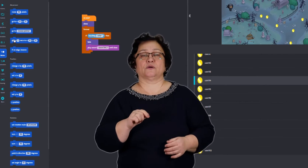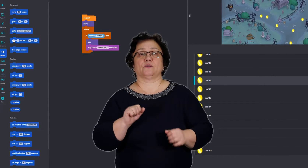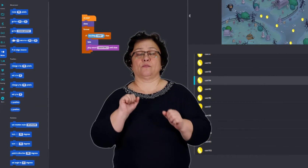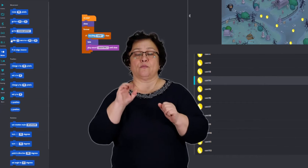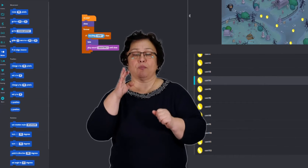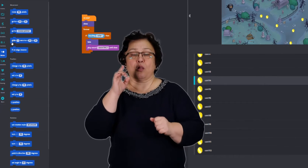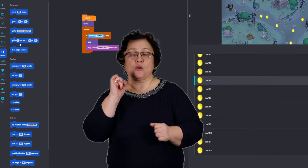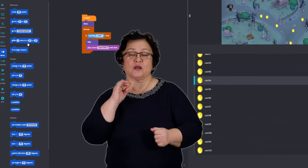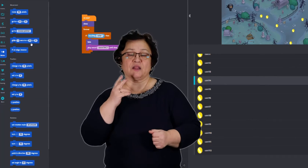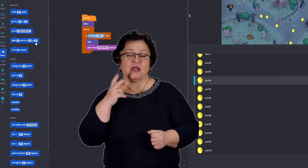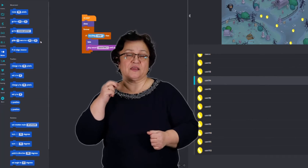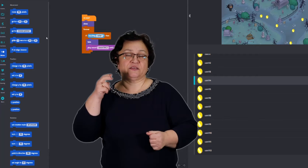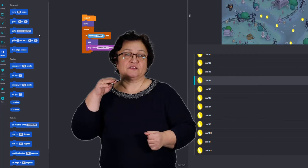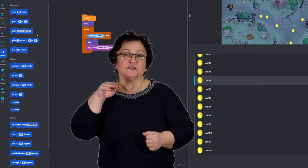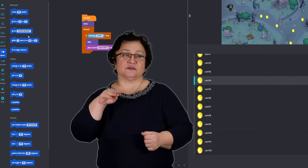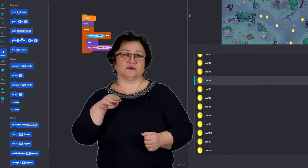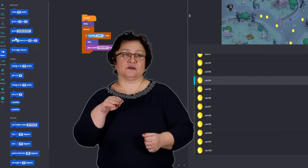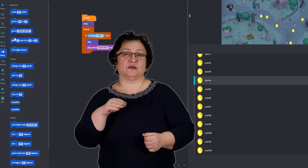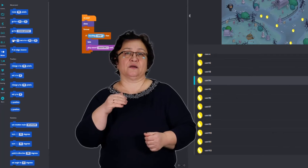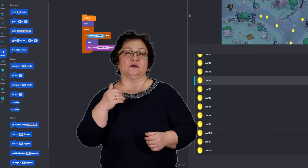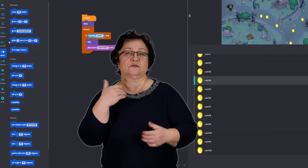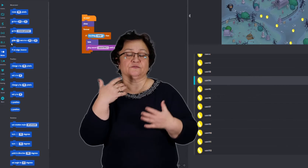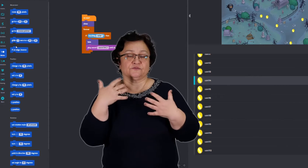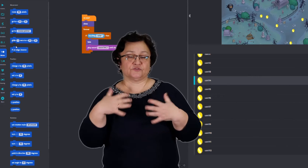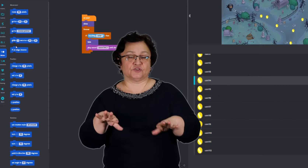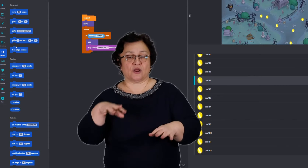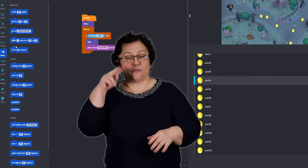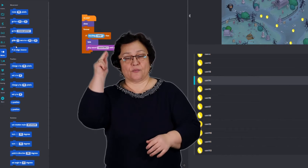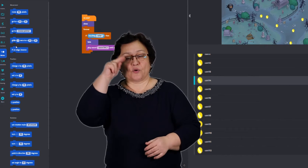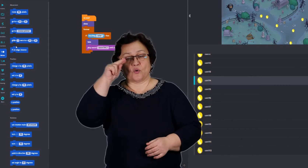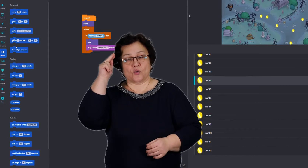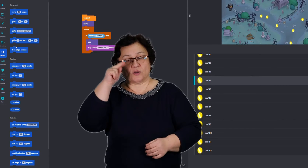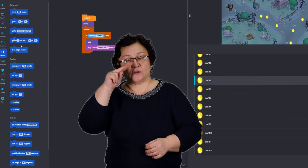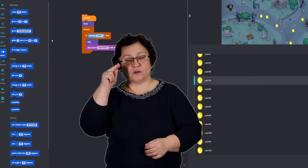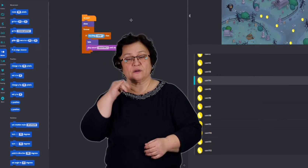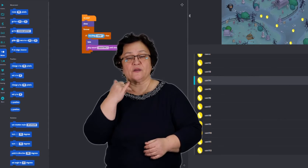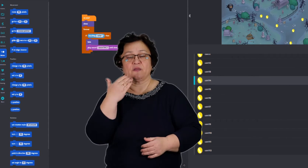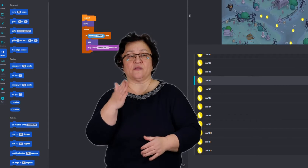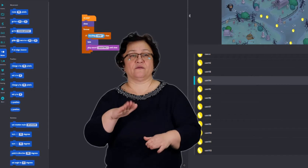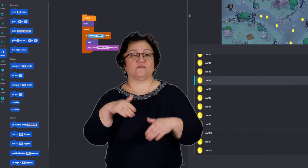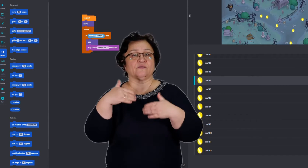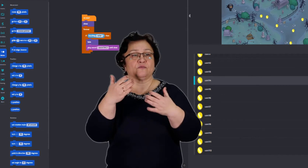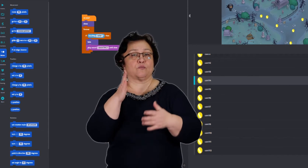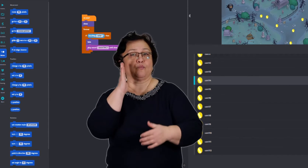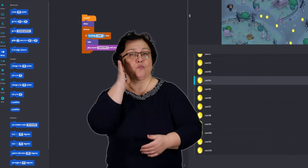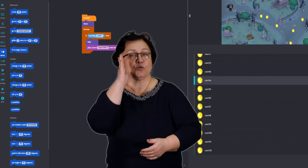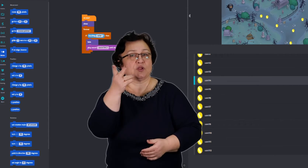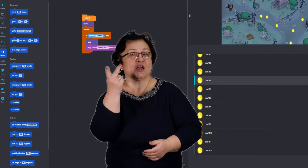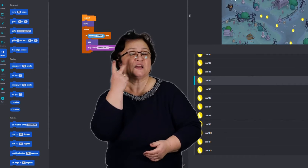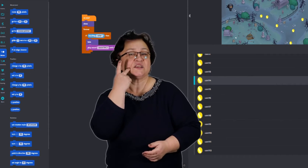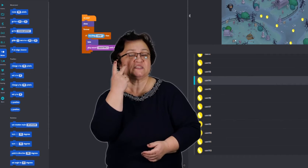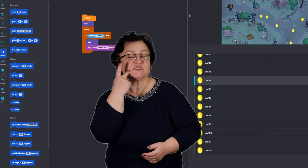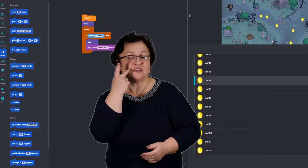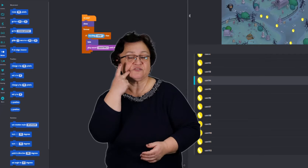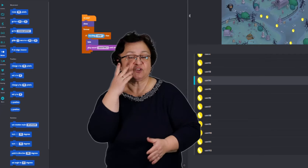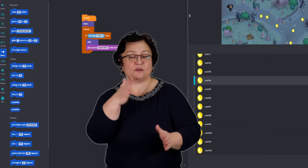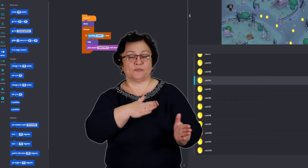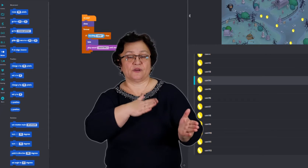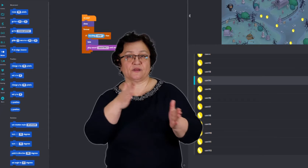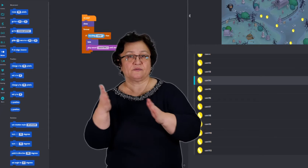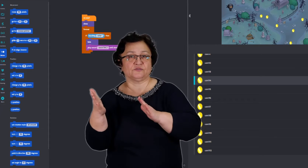руху, блок Glide. Ми його вже проходили. І він, припустимо, буде